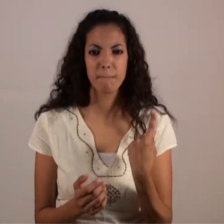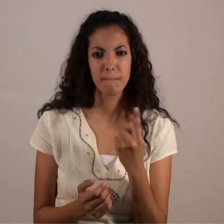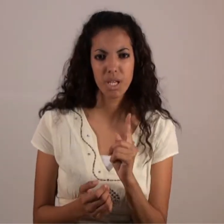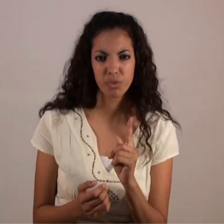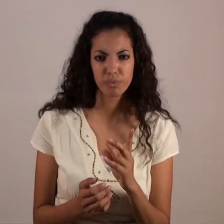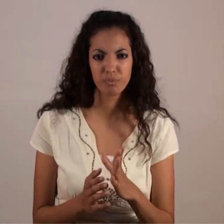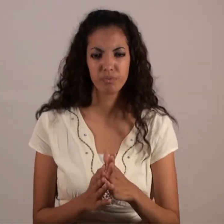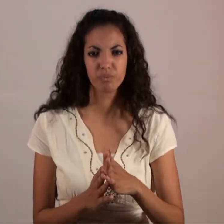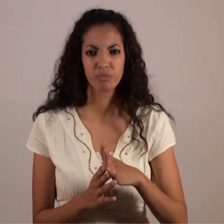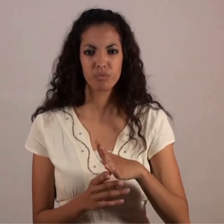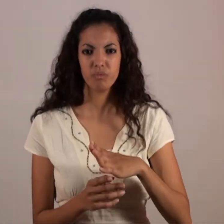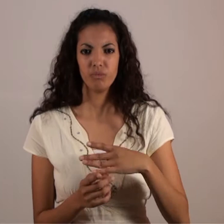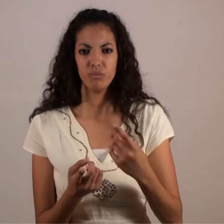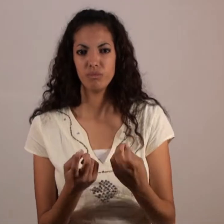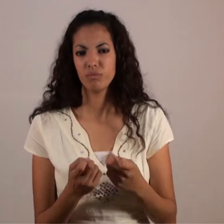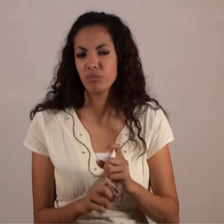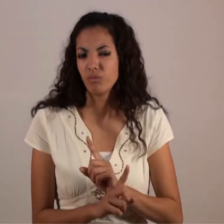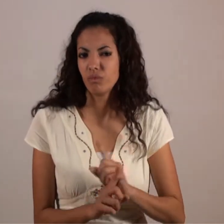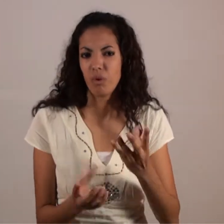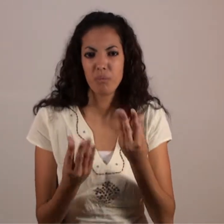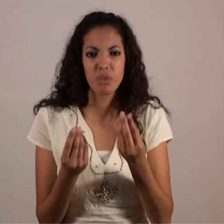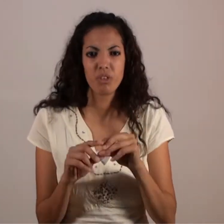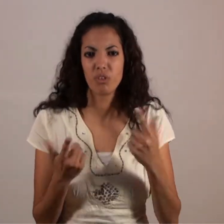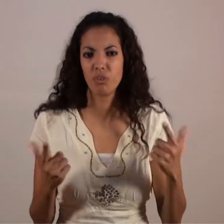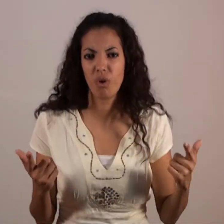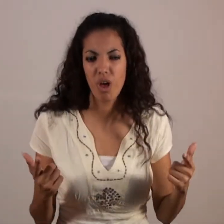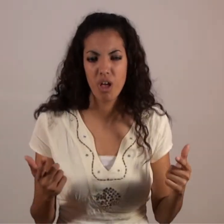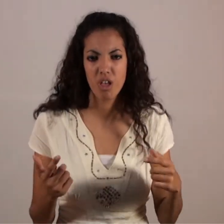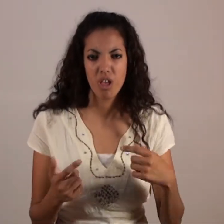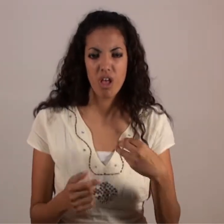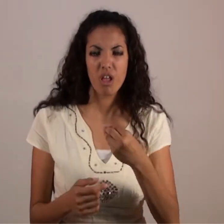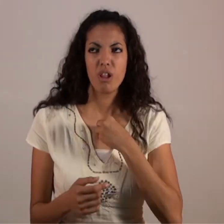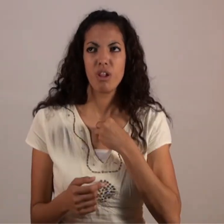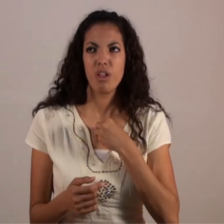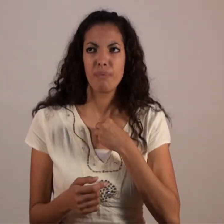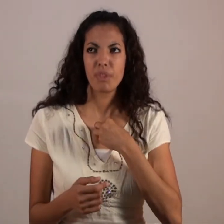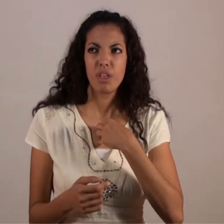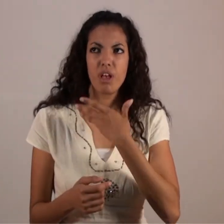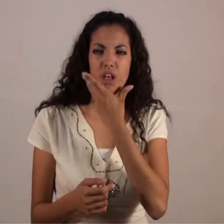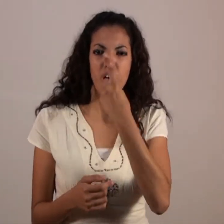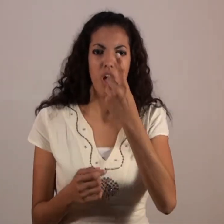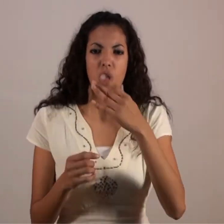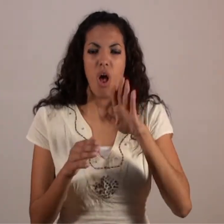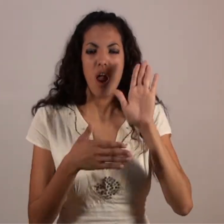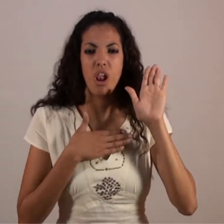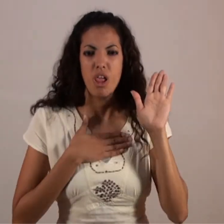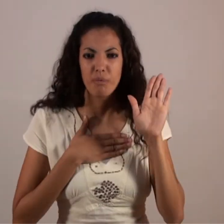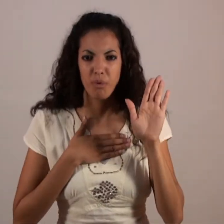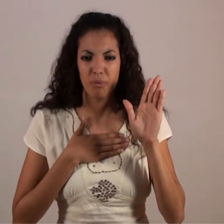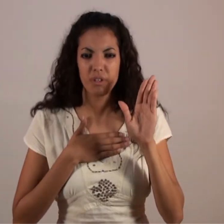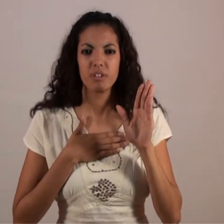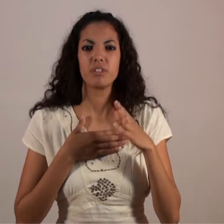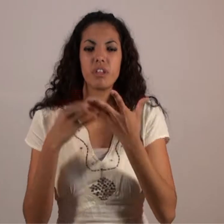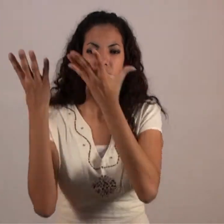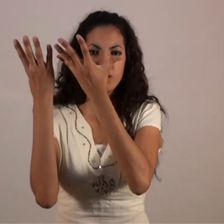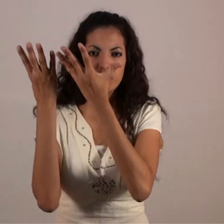no necesitamos temer. La promesa de que nada ni nadie puede separarnos del amor de Dios se centra en varios